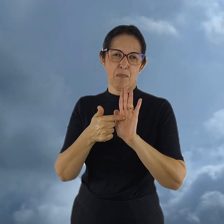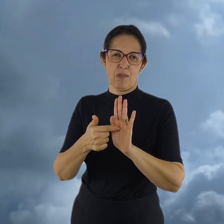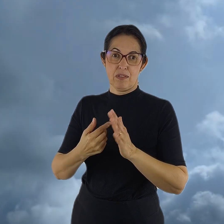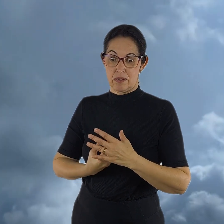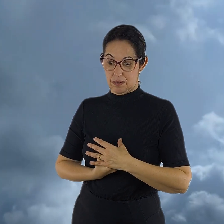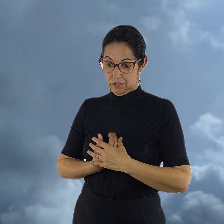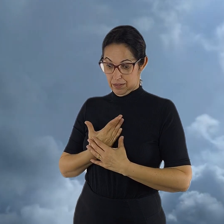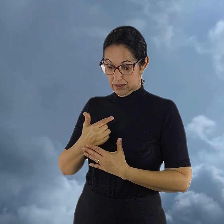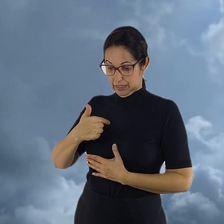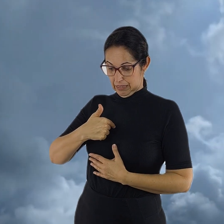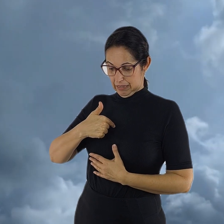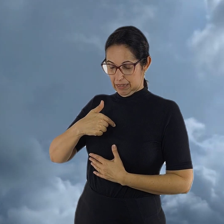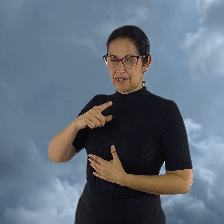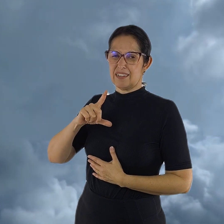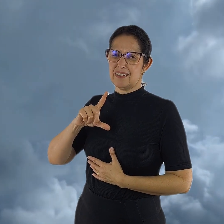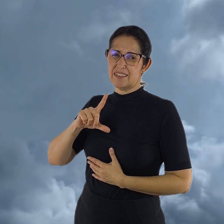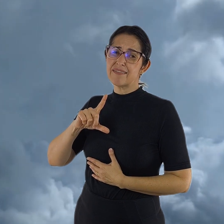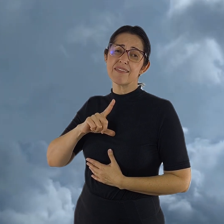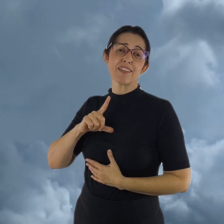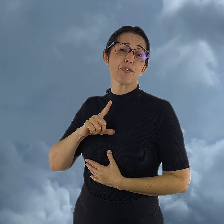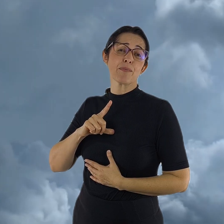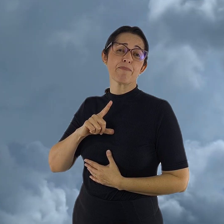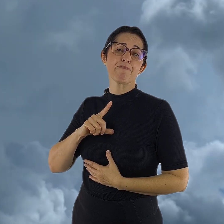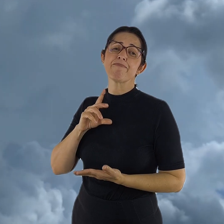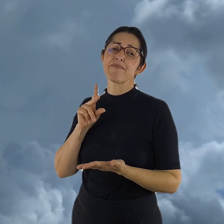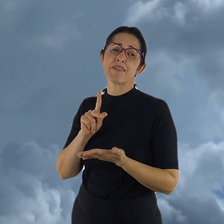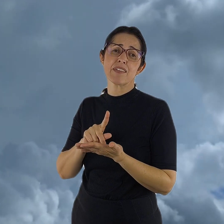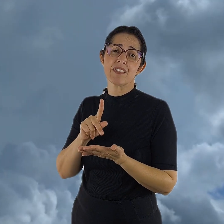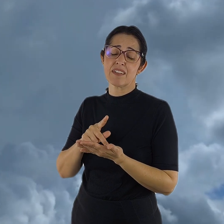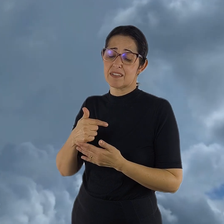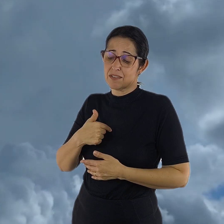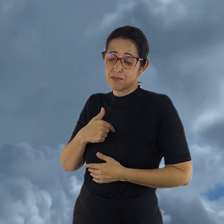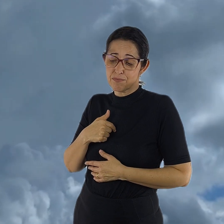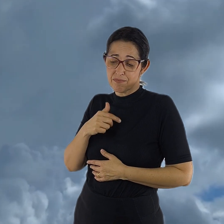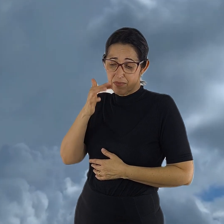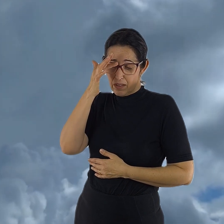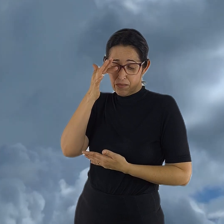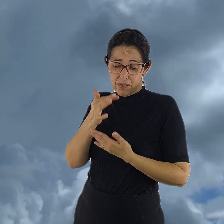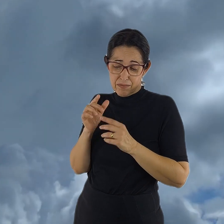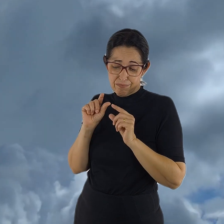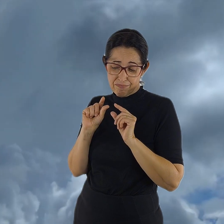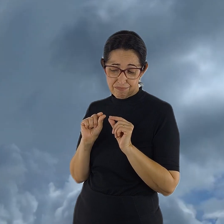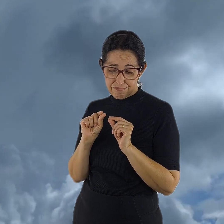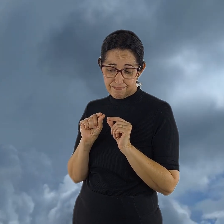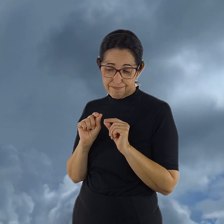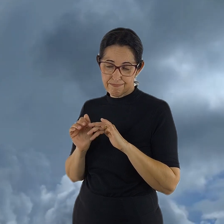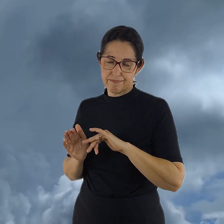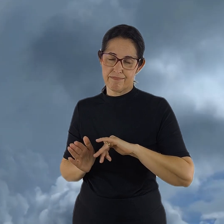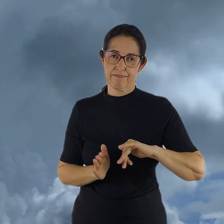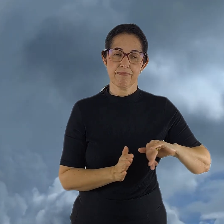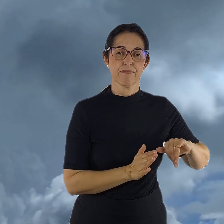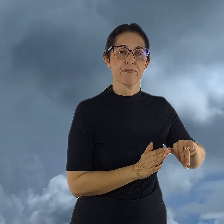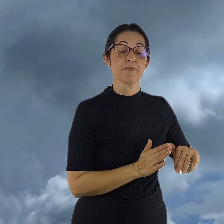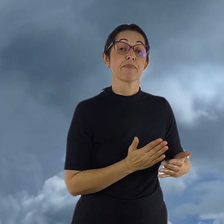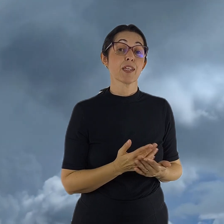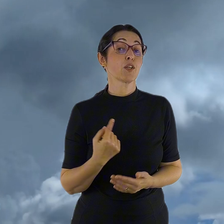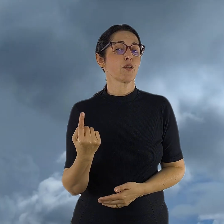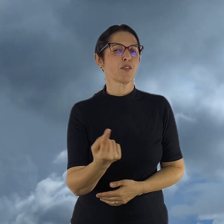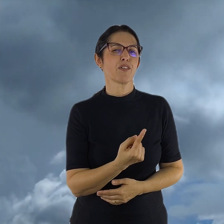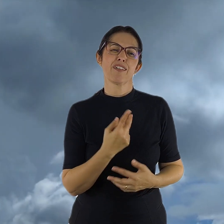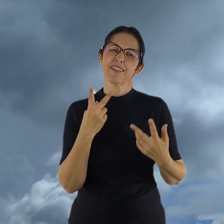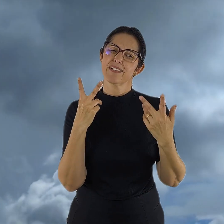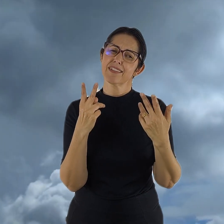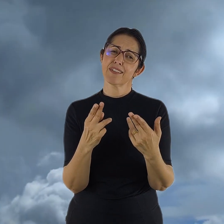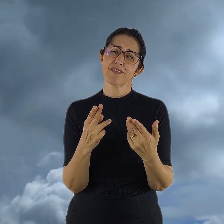nós, servos do Senhor, homens, até talvez bem intencionados,